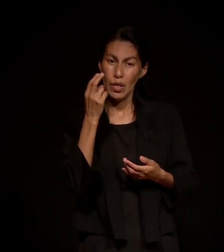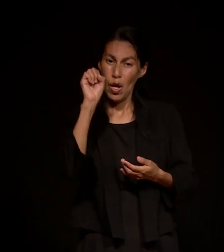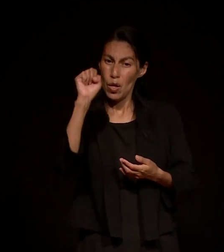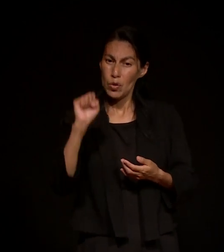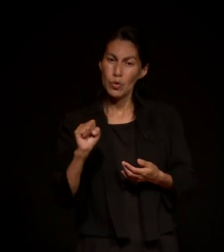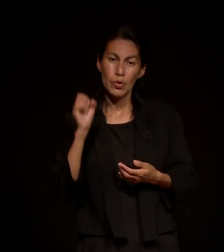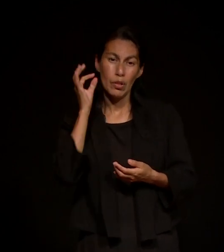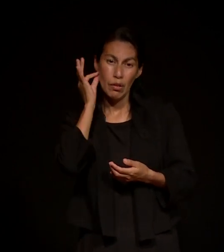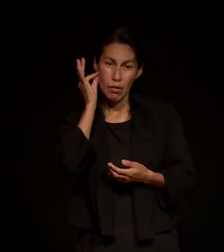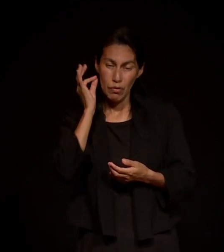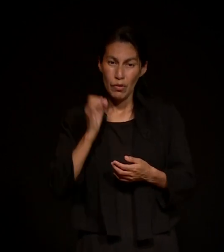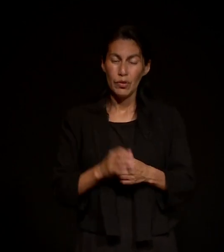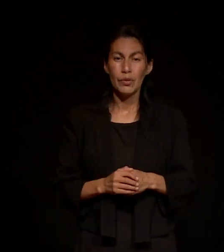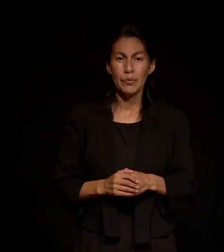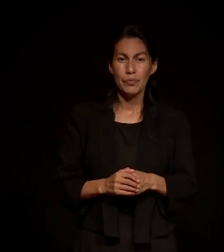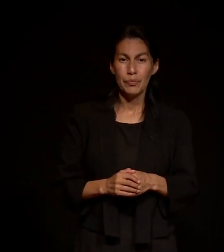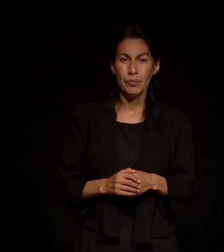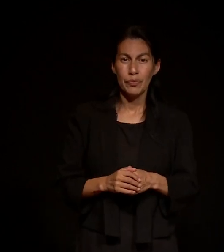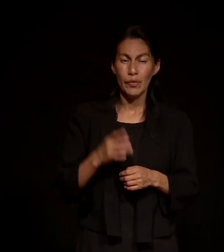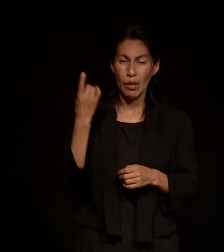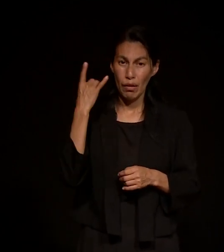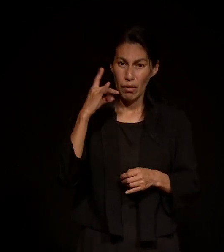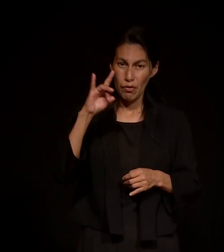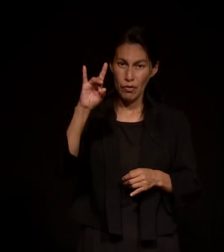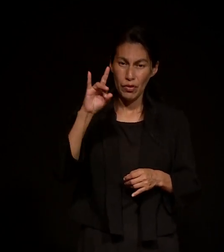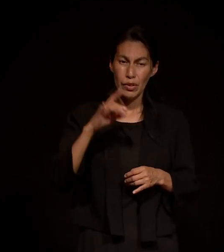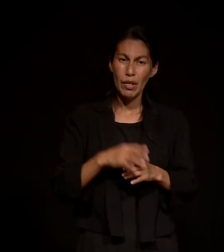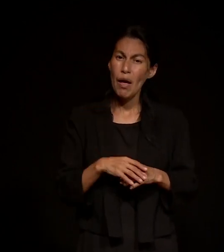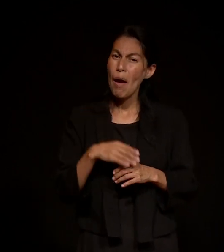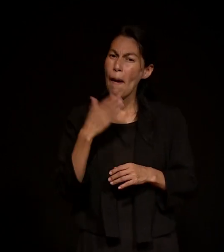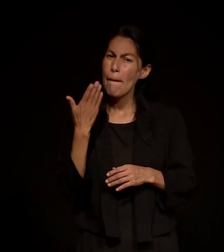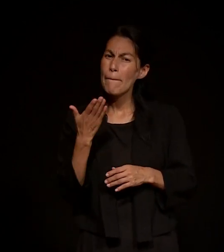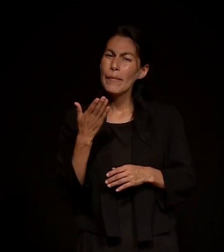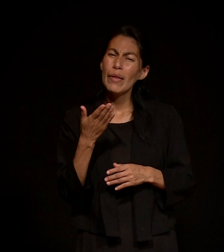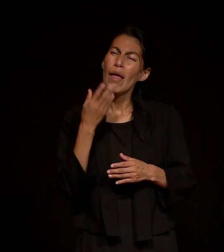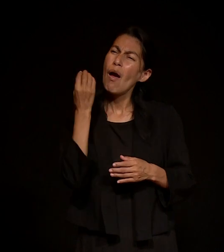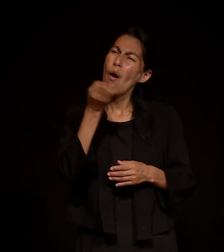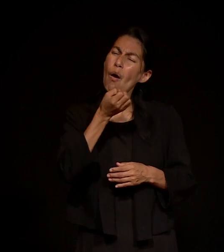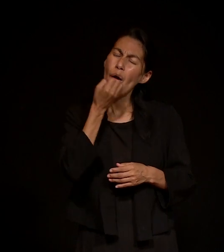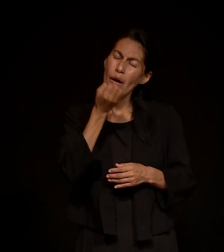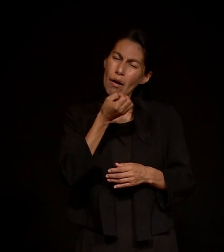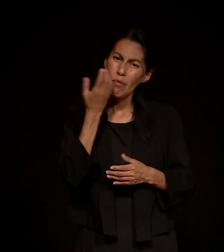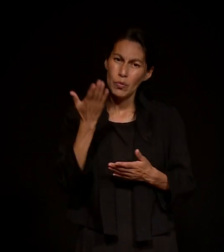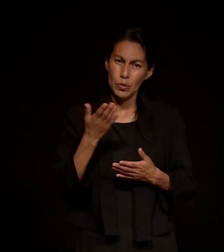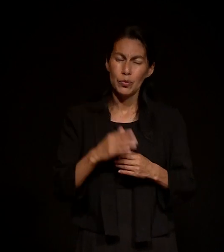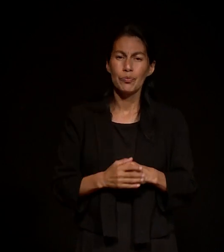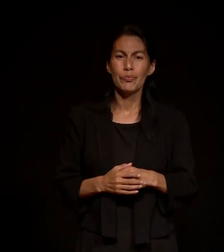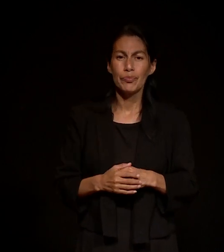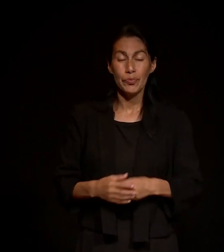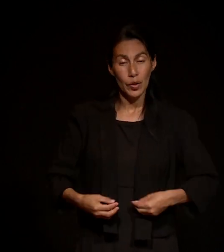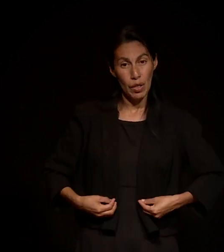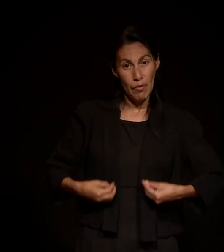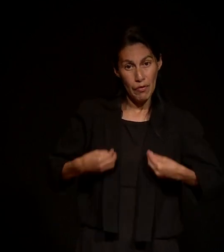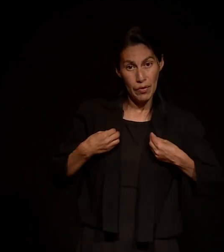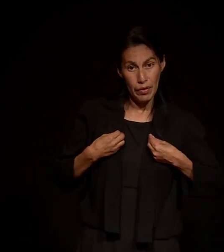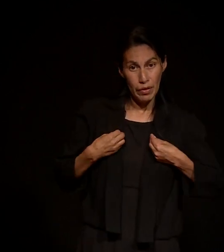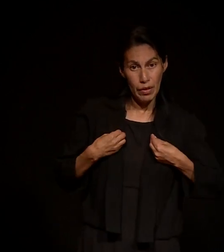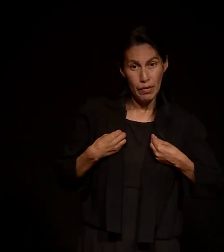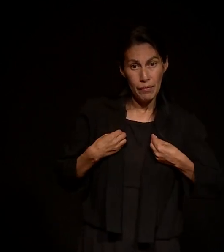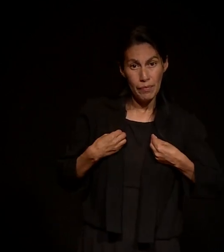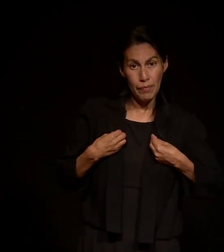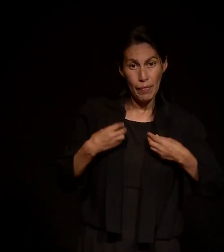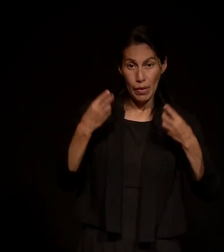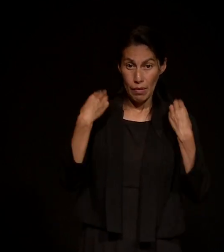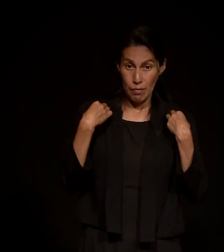del Sur de California. Y pide que oremos, por favor, por eso, por la